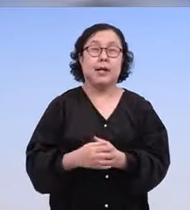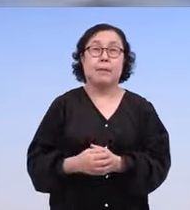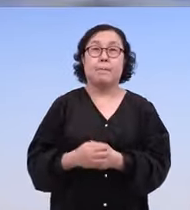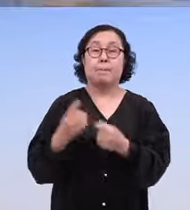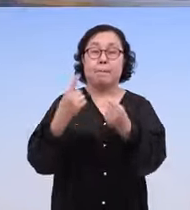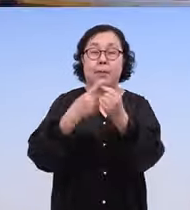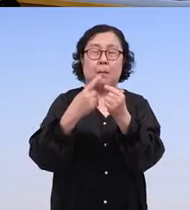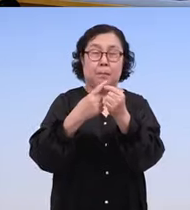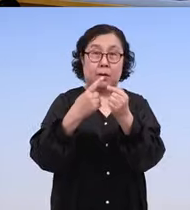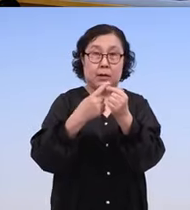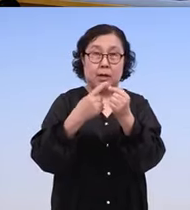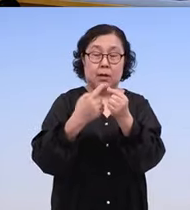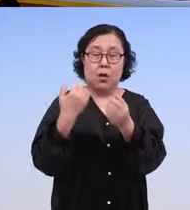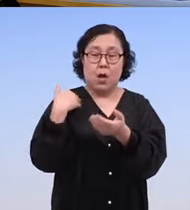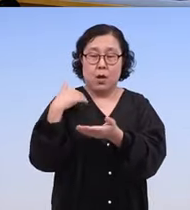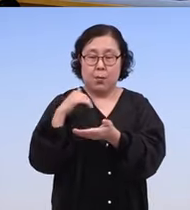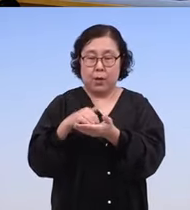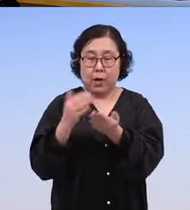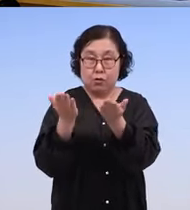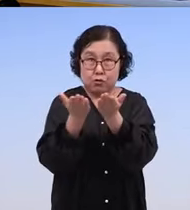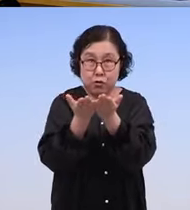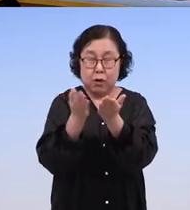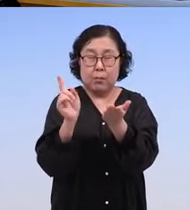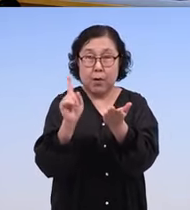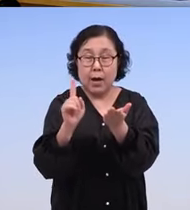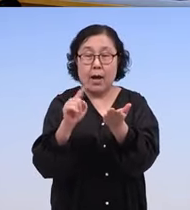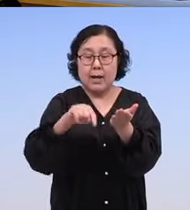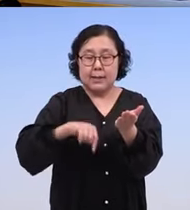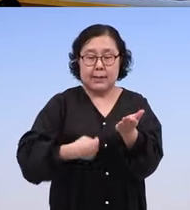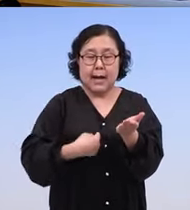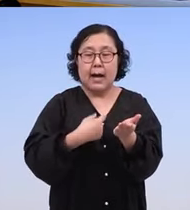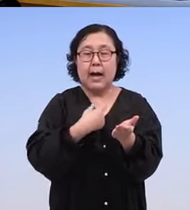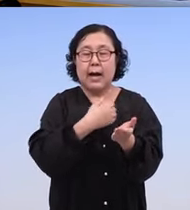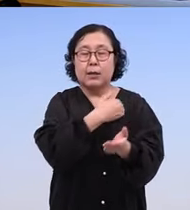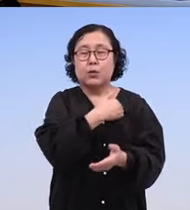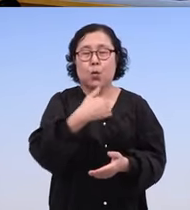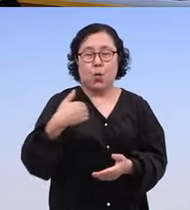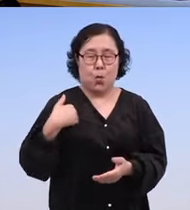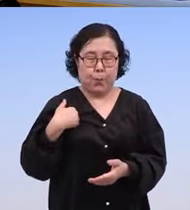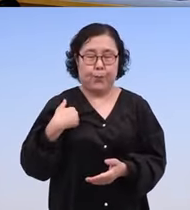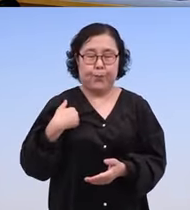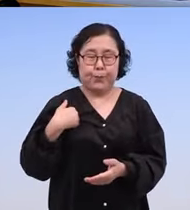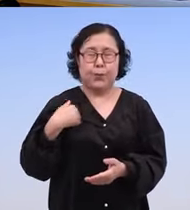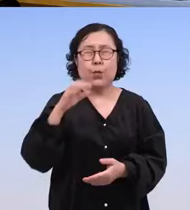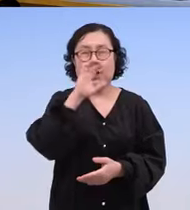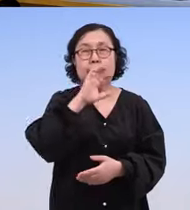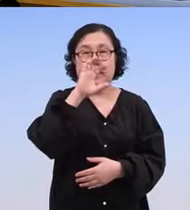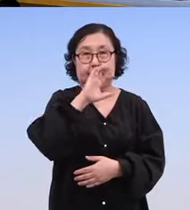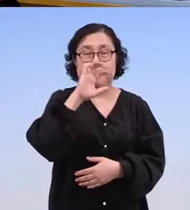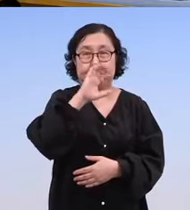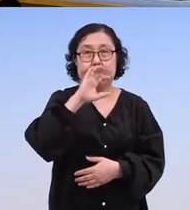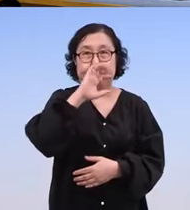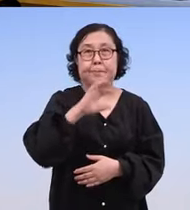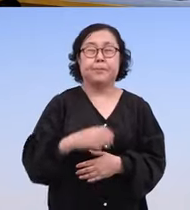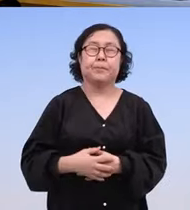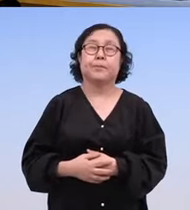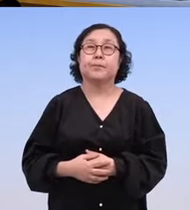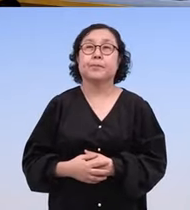좋겠습니다. 첫 번째로 우리가 회복해야 될 균형이 뭐냐? 자족을 연습하자는 겁니다. 자족 연습하기.